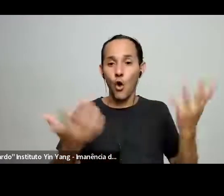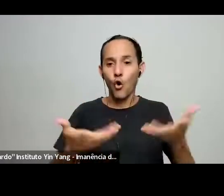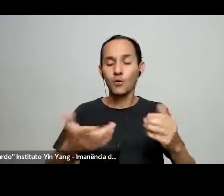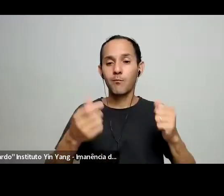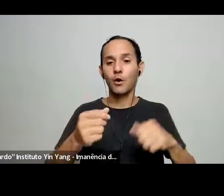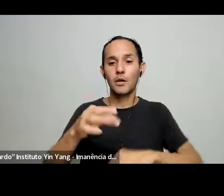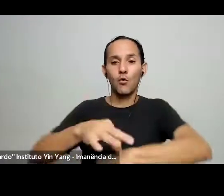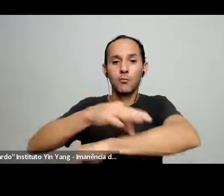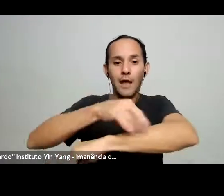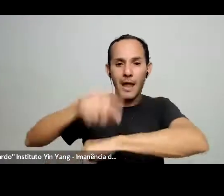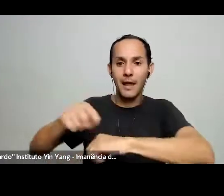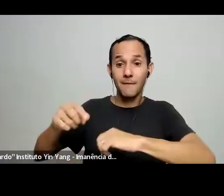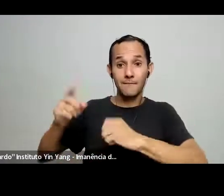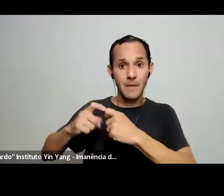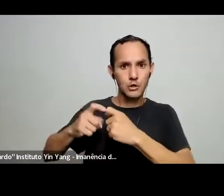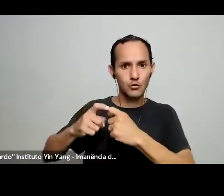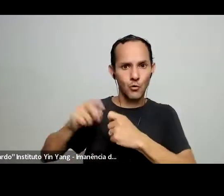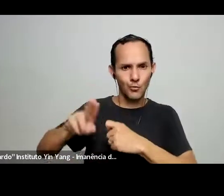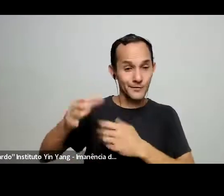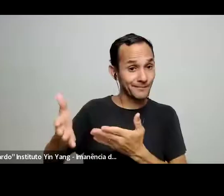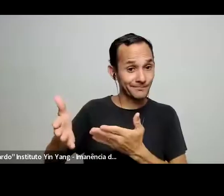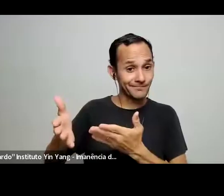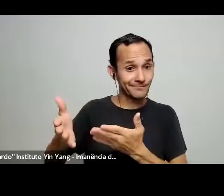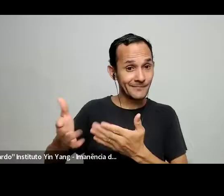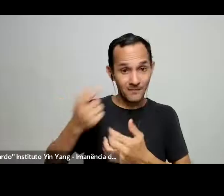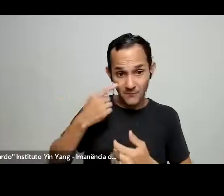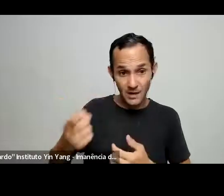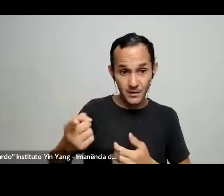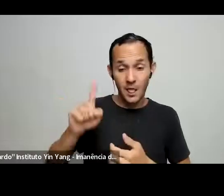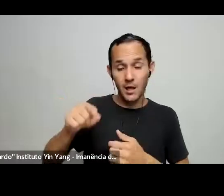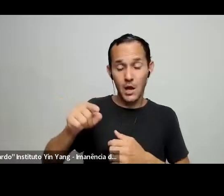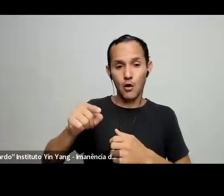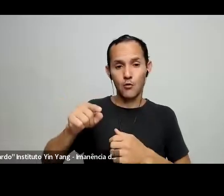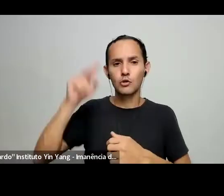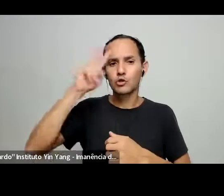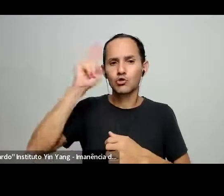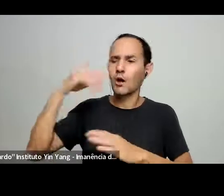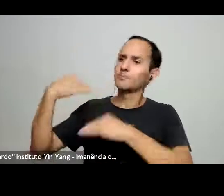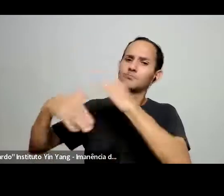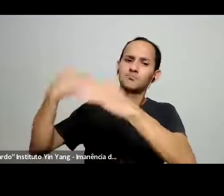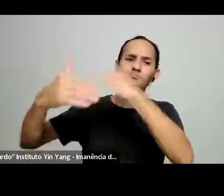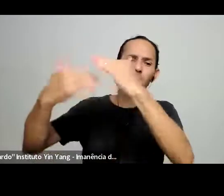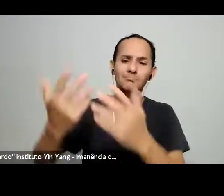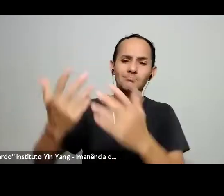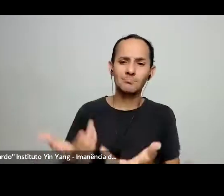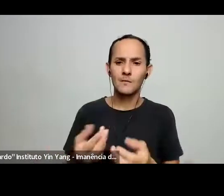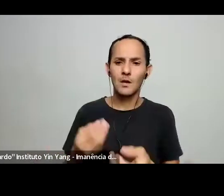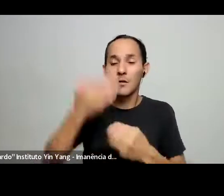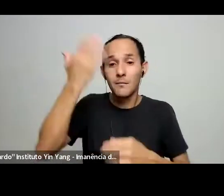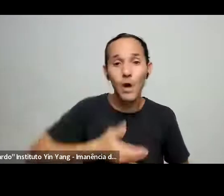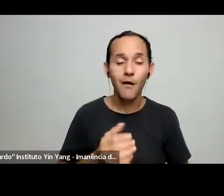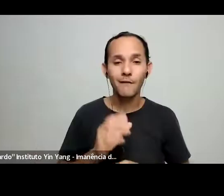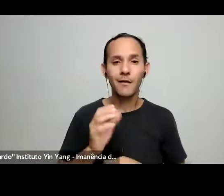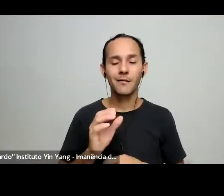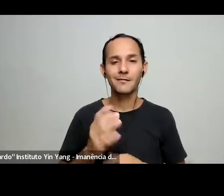acupuntura quem é médico. Então, vejam só o que vem de uma história de evolução, né, justamente de comprovação de